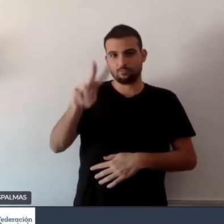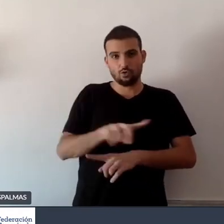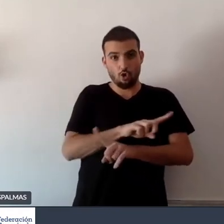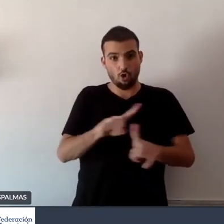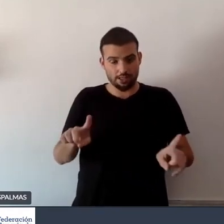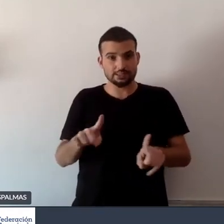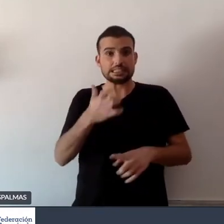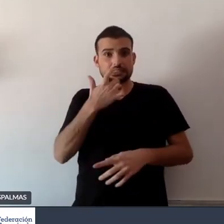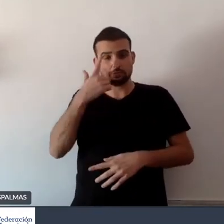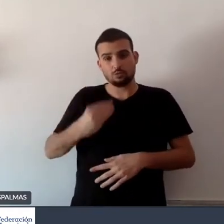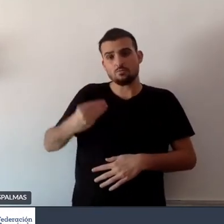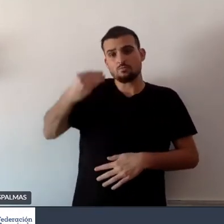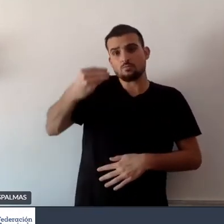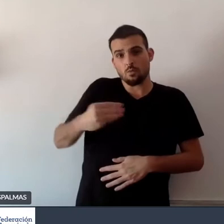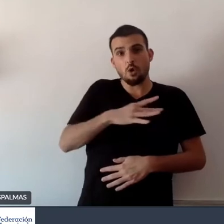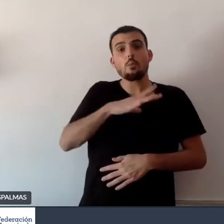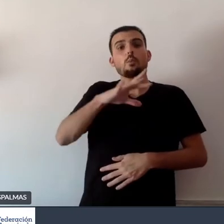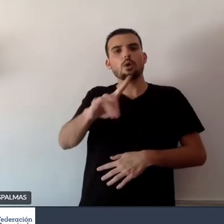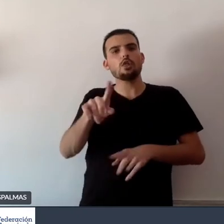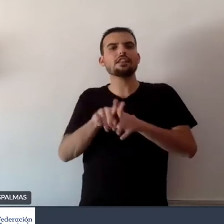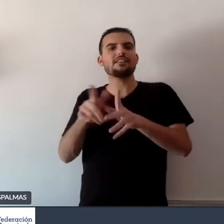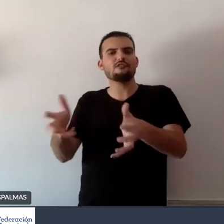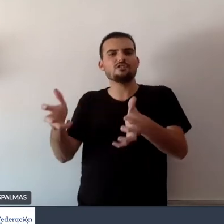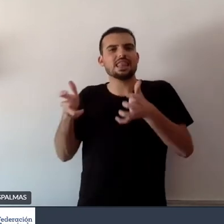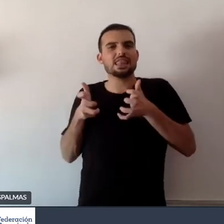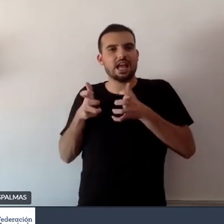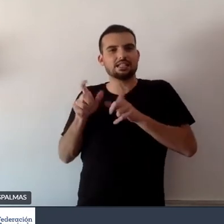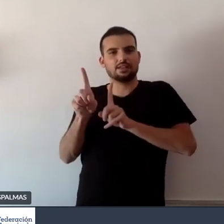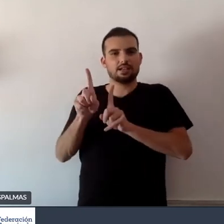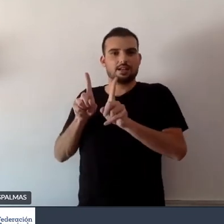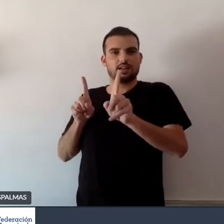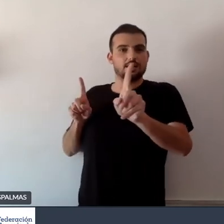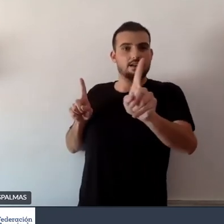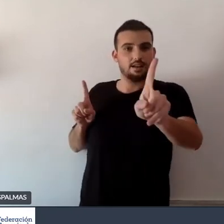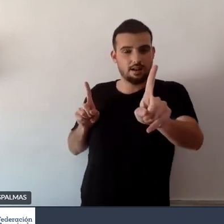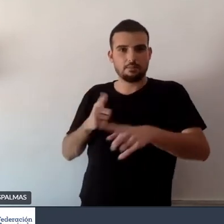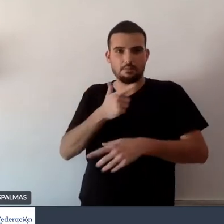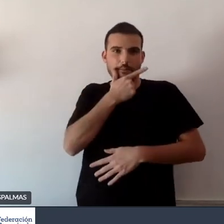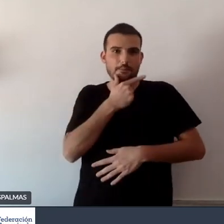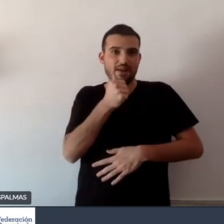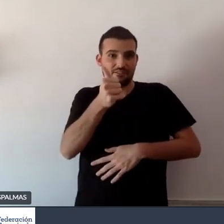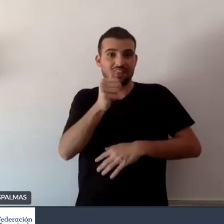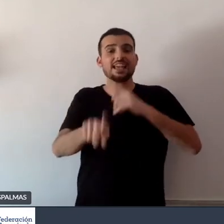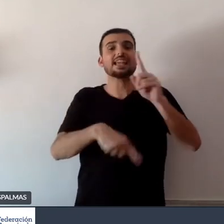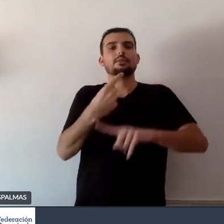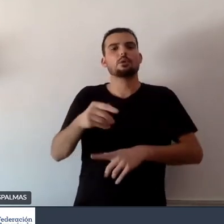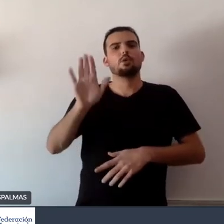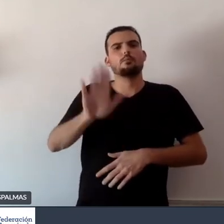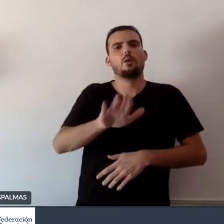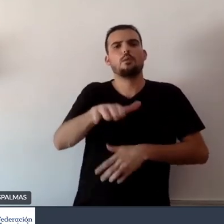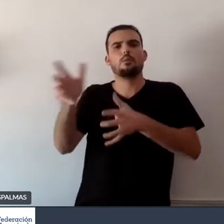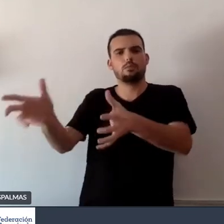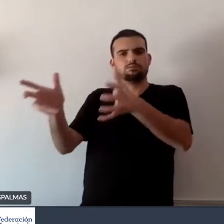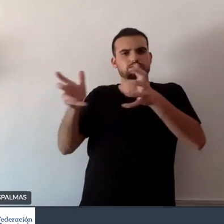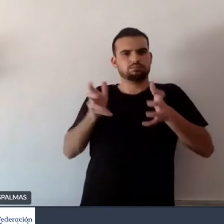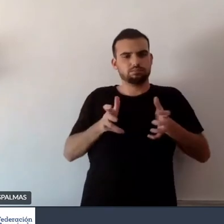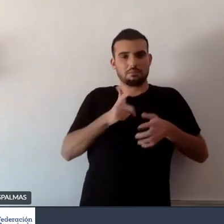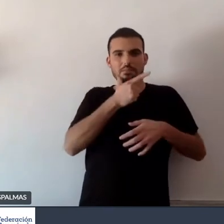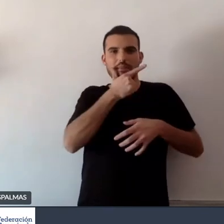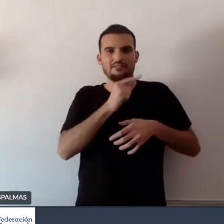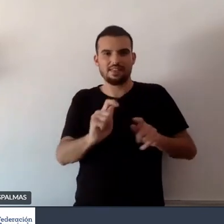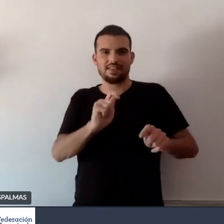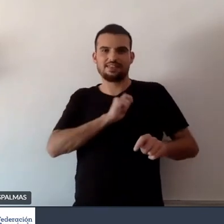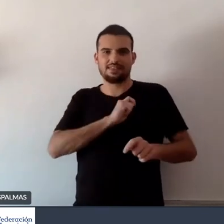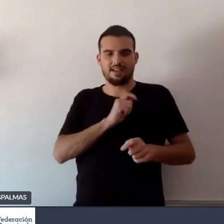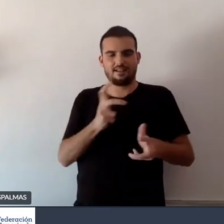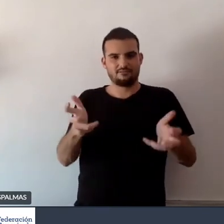idea utilizarlos para crear ventajas que luego se mantengan en las recepciones posteriores y para definir o anotar. Y de